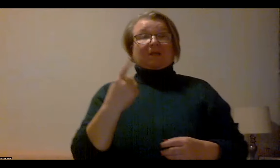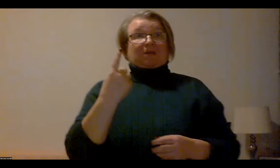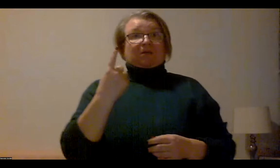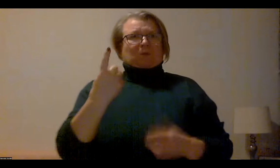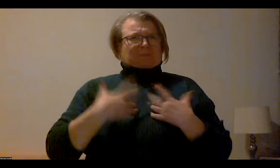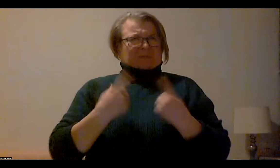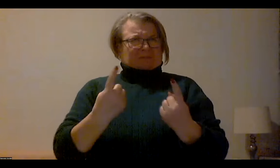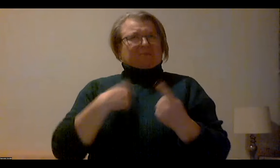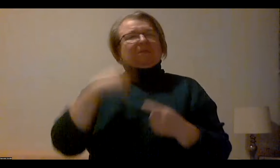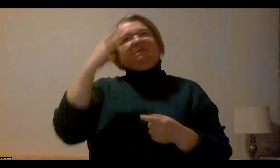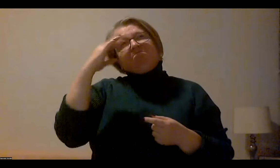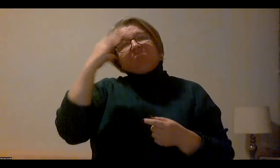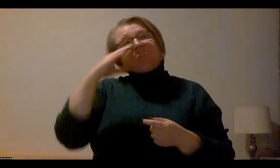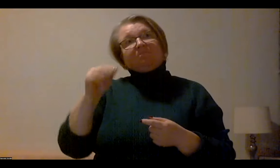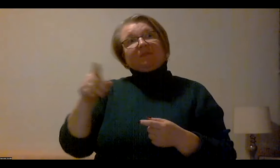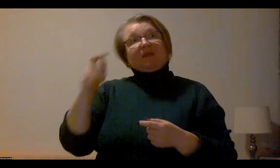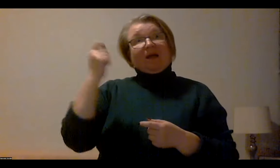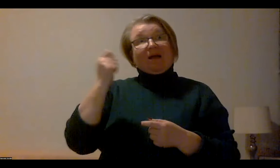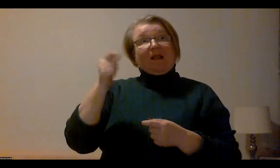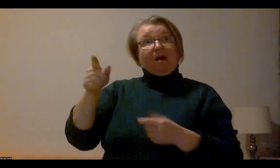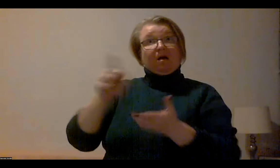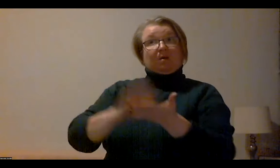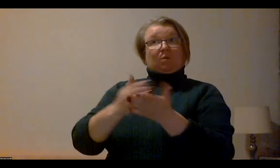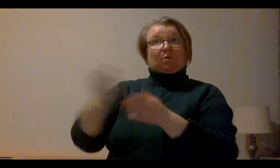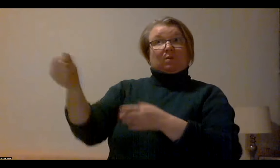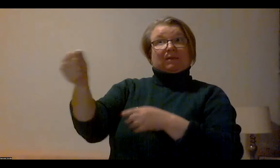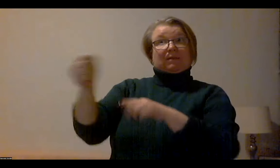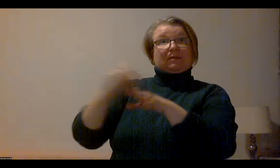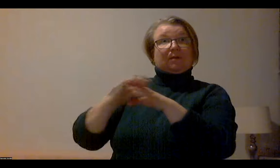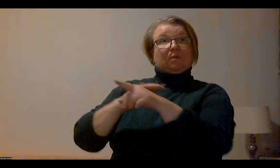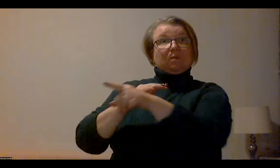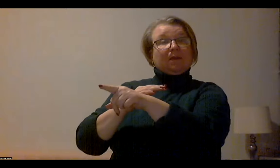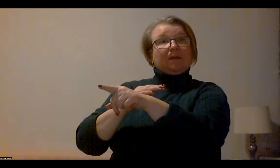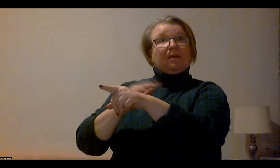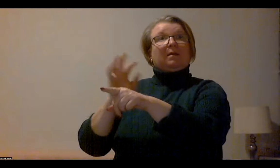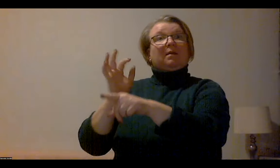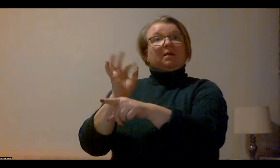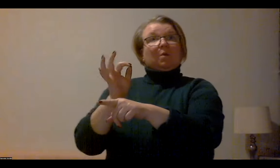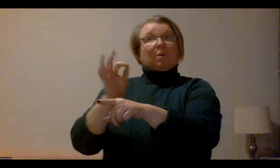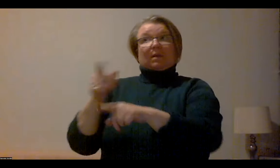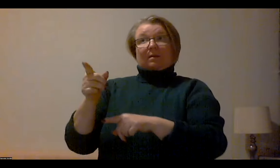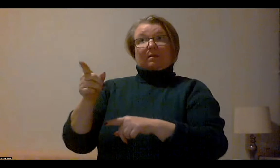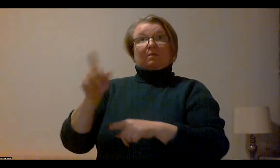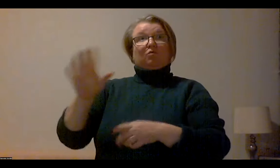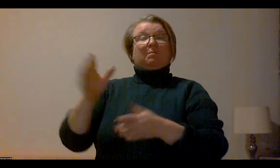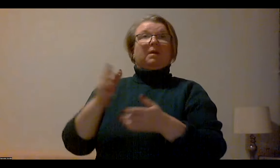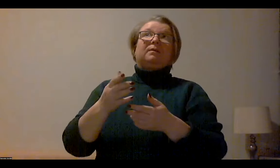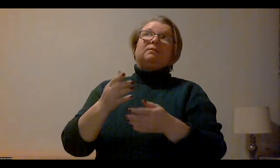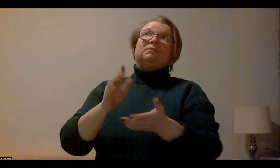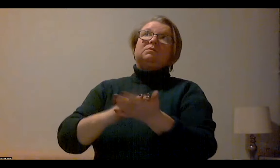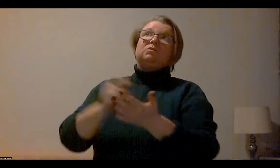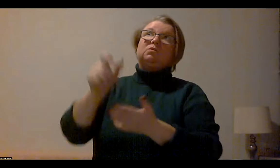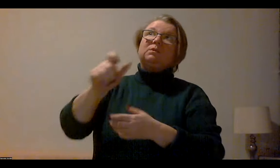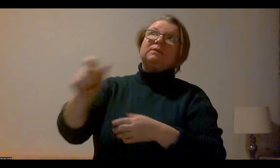tulkkiin tai etätulkkiin tai muuta, vaan viittomakielinen kanava. Ja yksi, mitä sitten toinen ajattelin tästä Kelan tulkkien käytöstä, niin